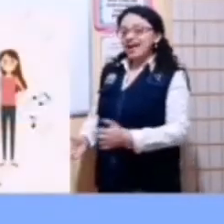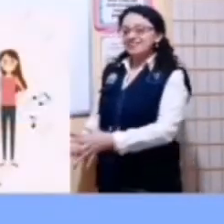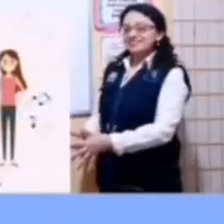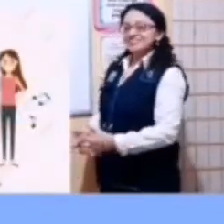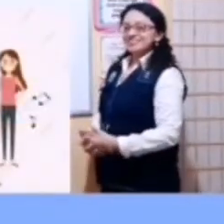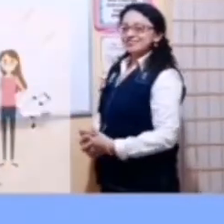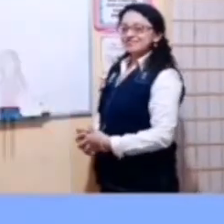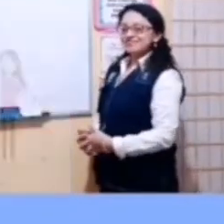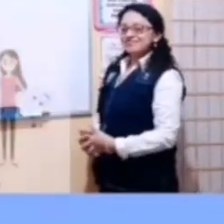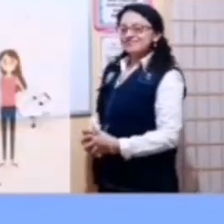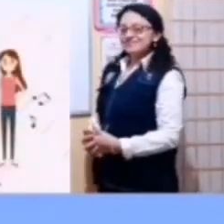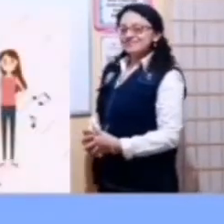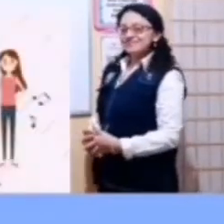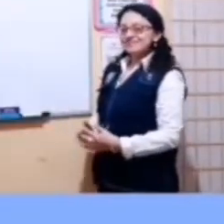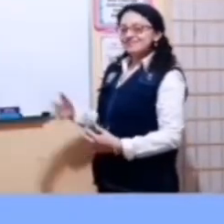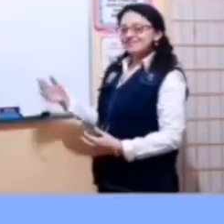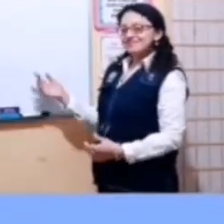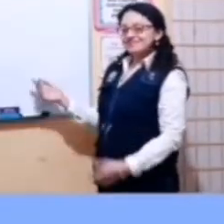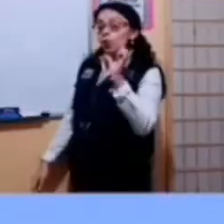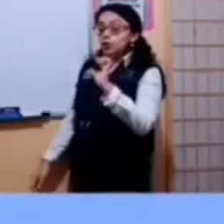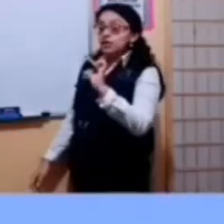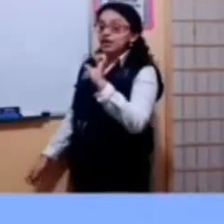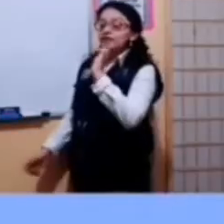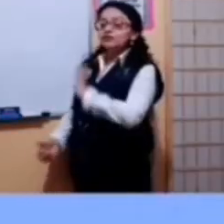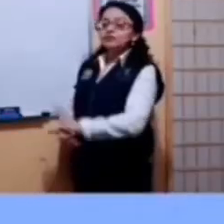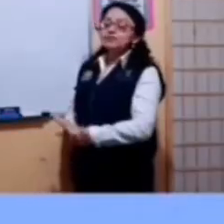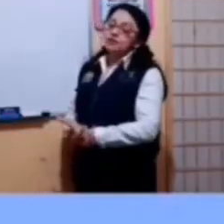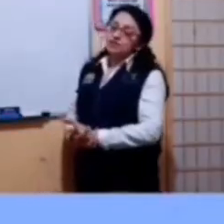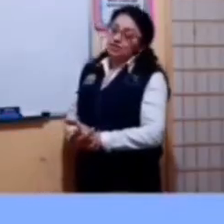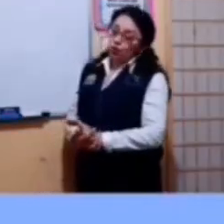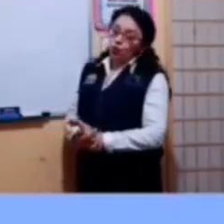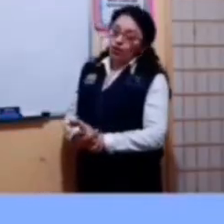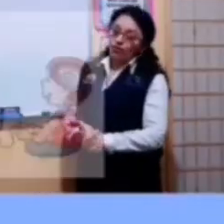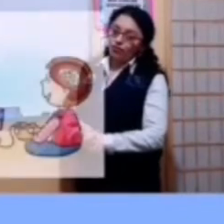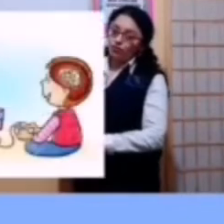Un rato de videojuegos